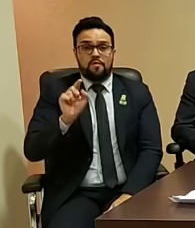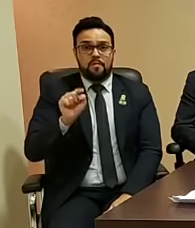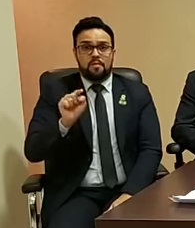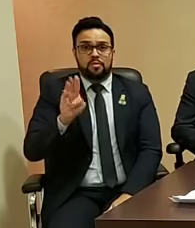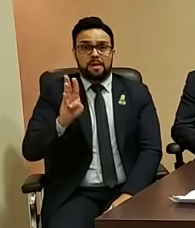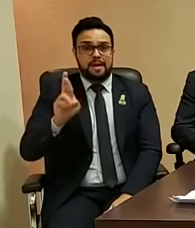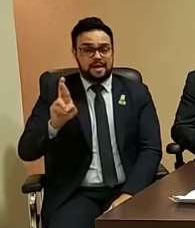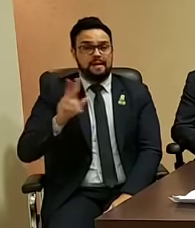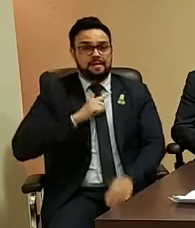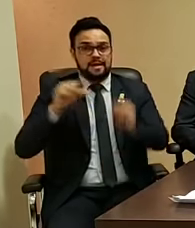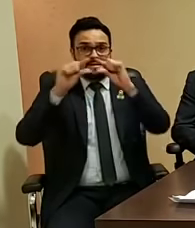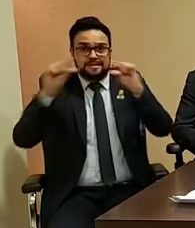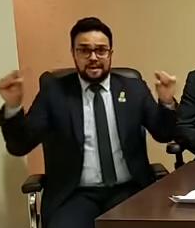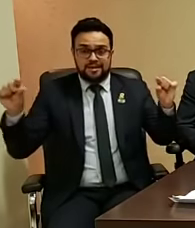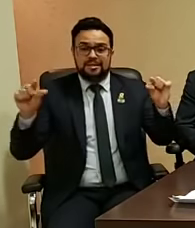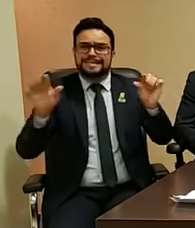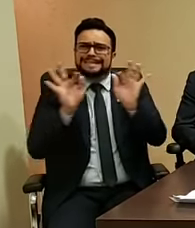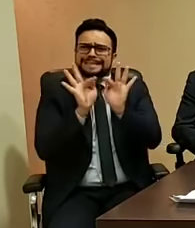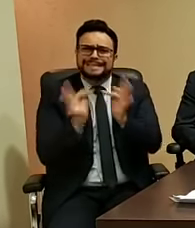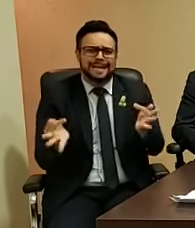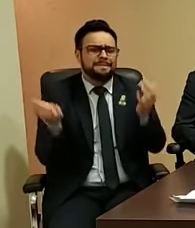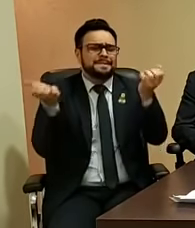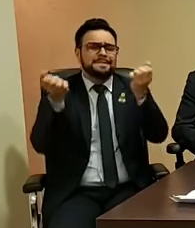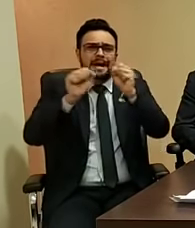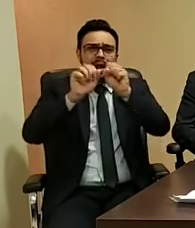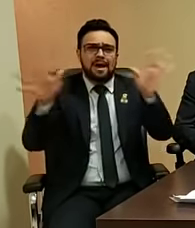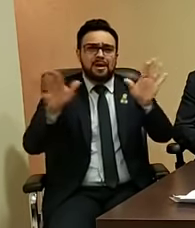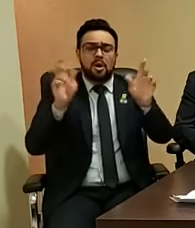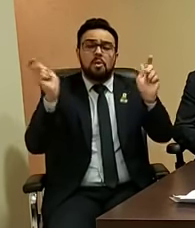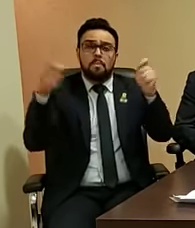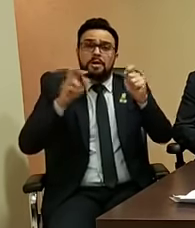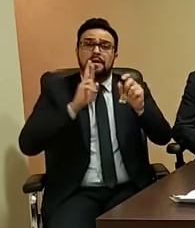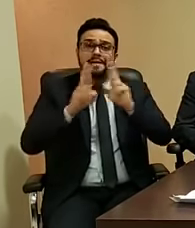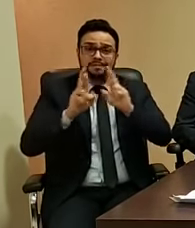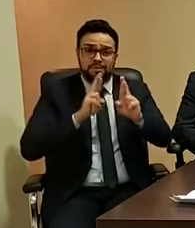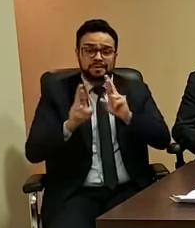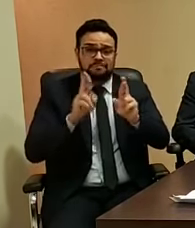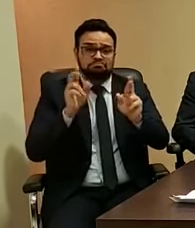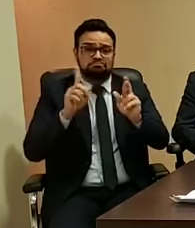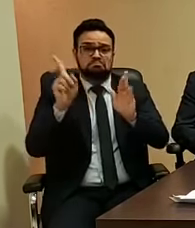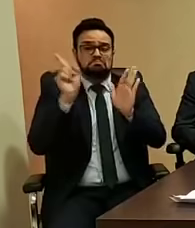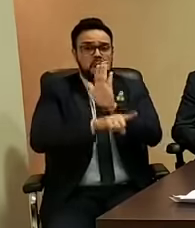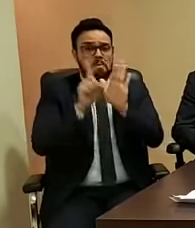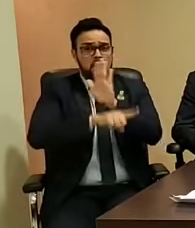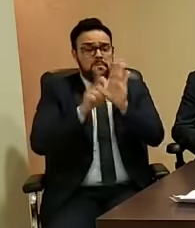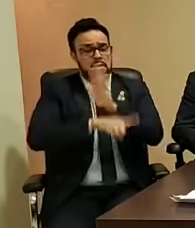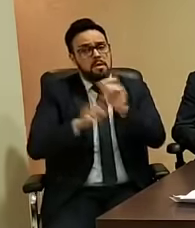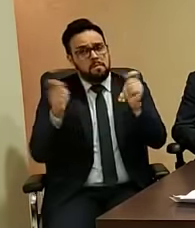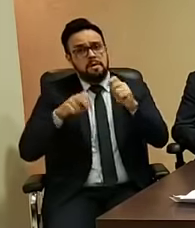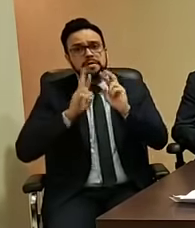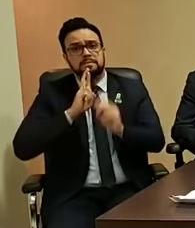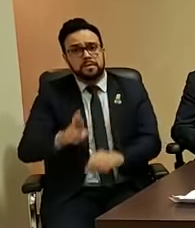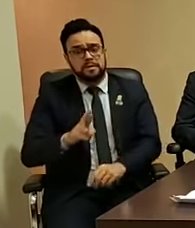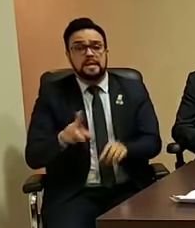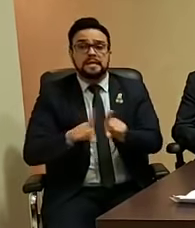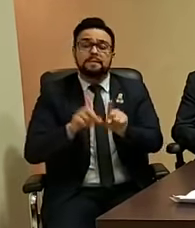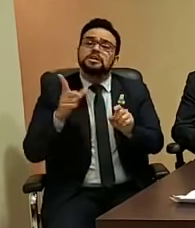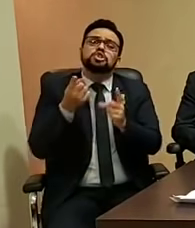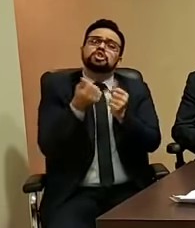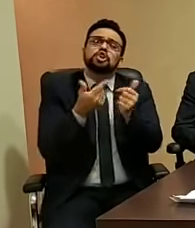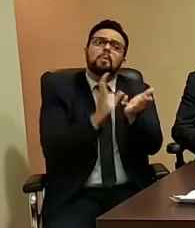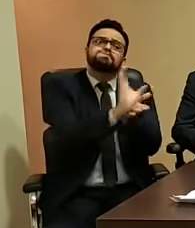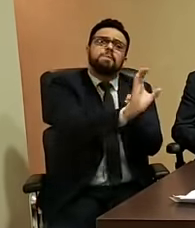aberto.bnds.gov.br. Tá lá o site lá. Simples, claro, explicativo e a gente pode responder perguntas. Por exemplo, aquele dinheiro que foi pro povo de Mariel, dá pro cara